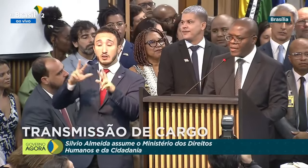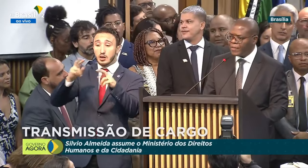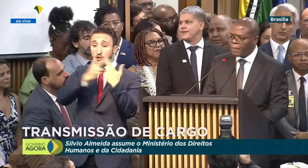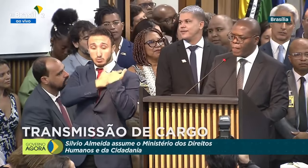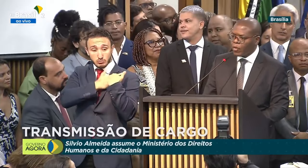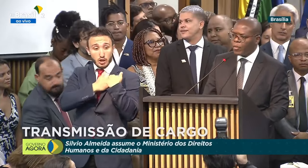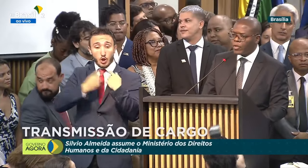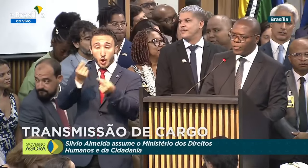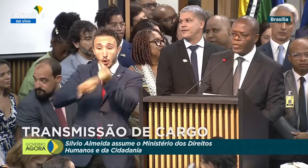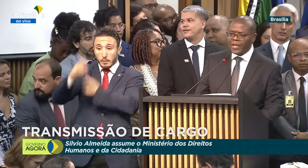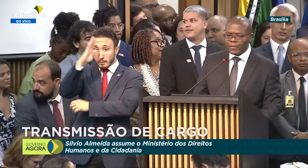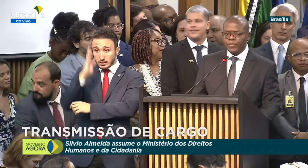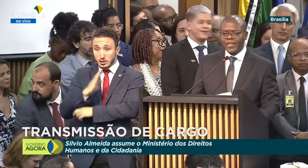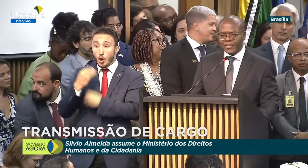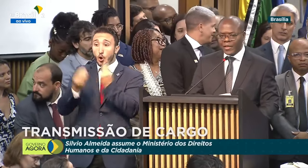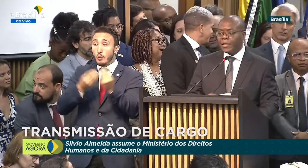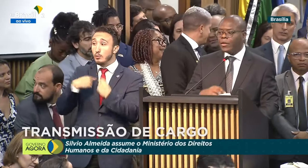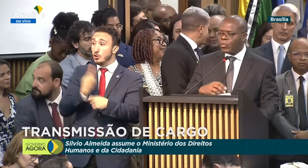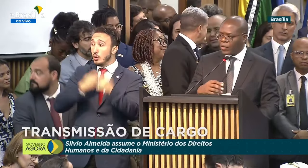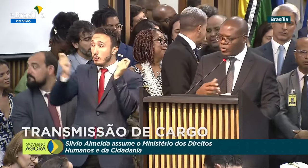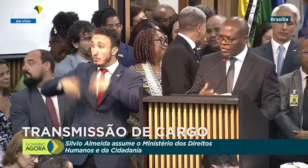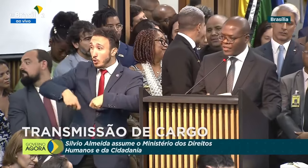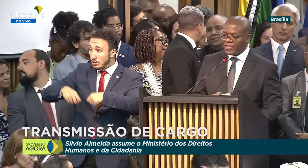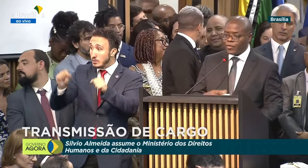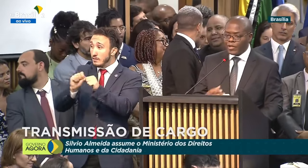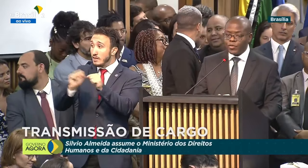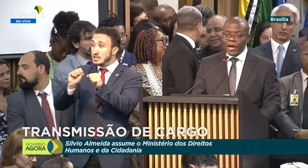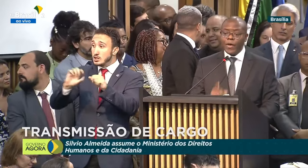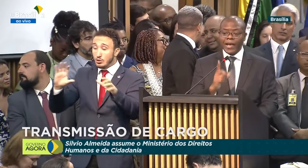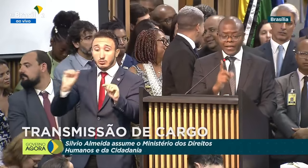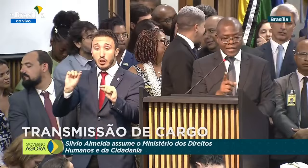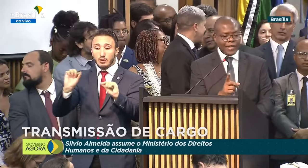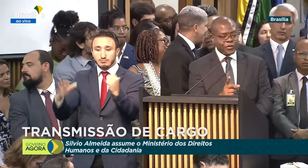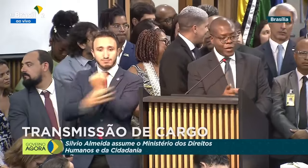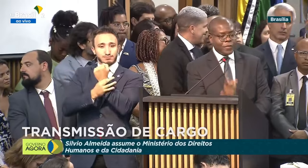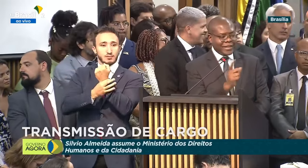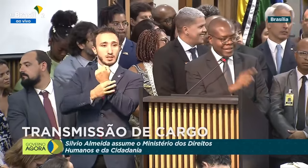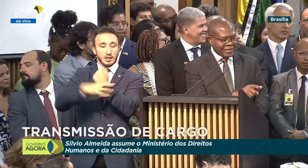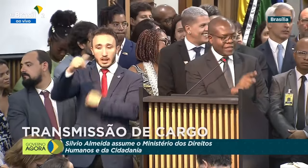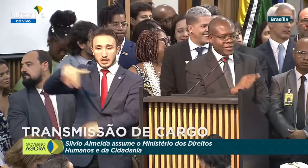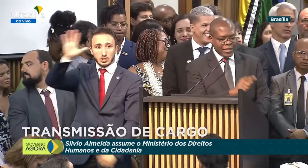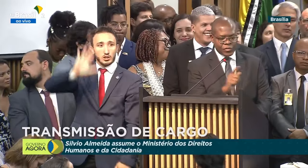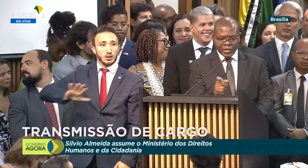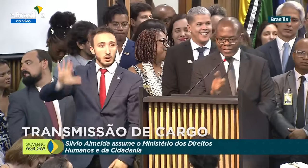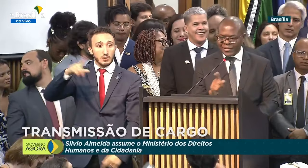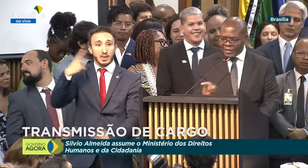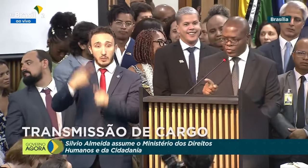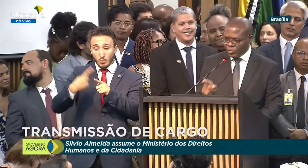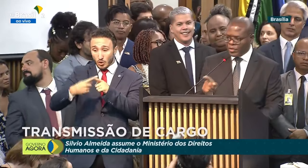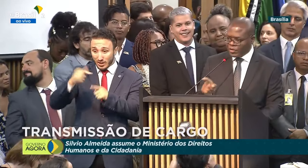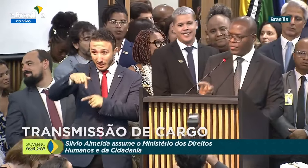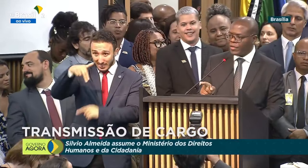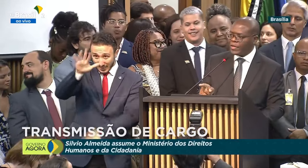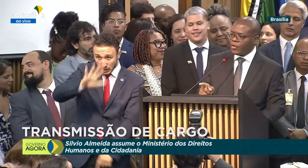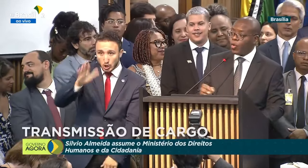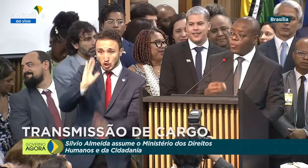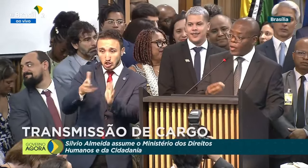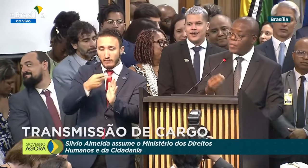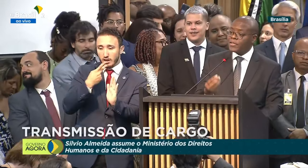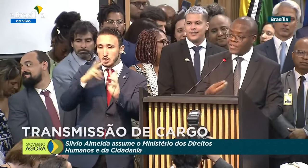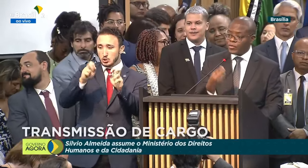economia brasileira como nós podemos fazer uma concentração nacional e internacional porque a tratar internacionais que tratam sobre isso